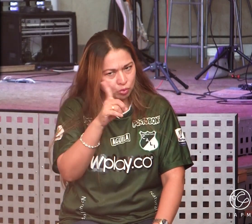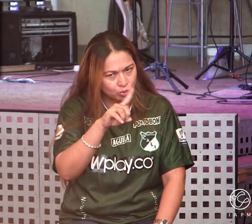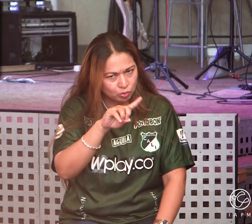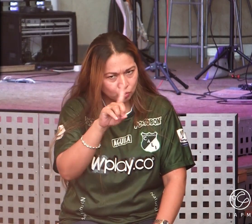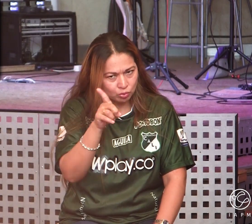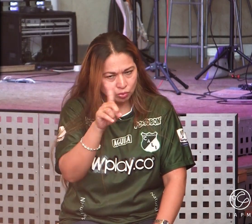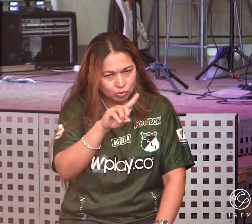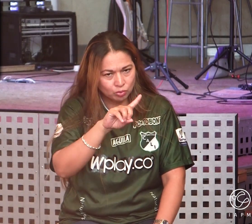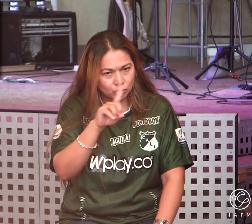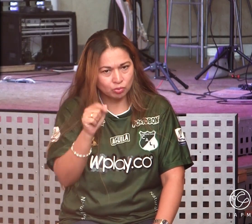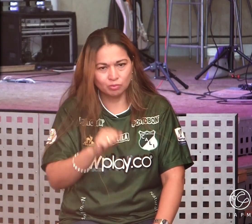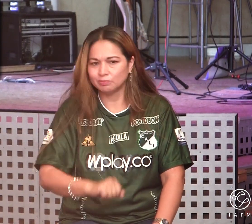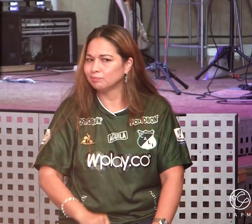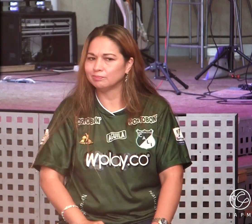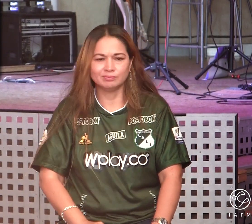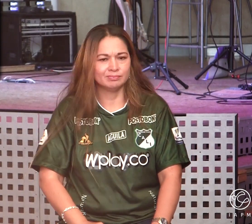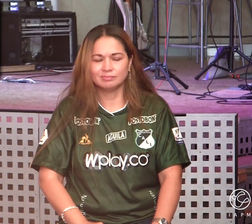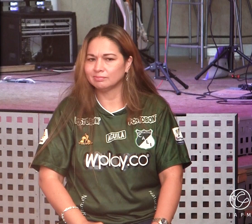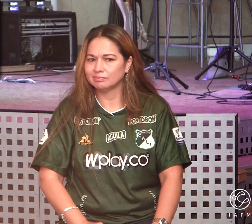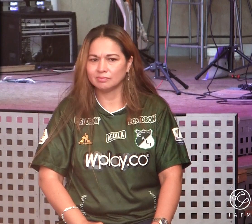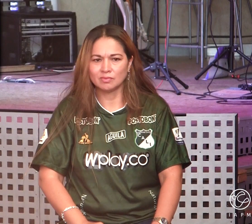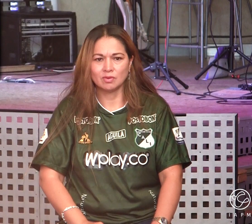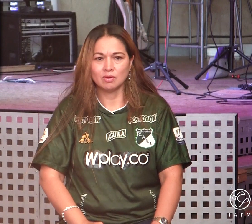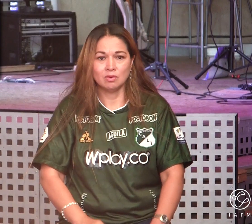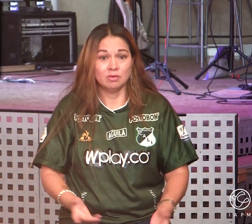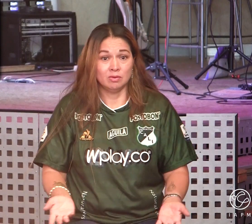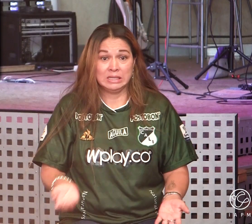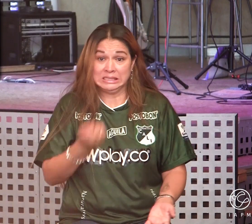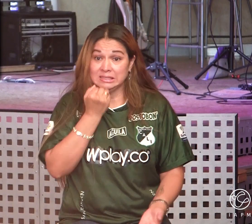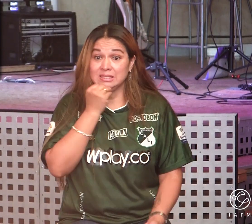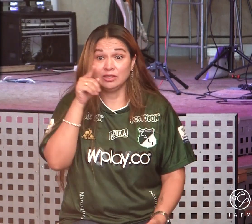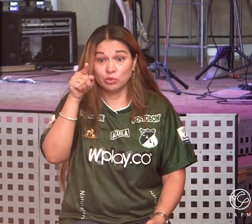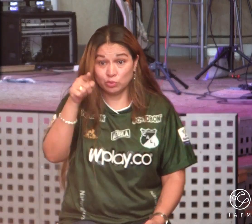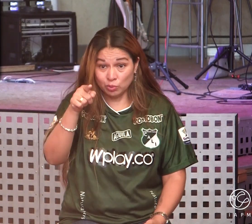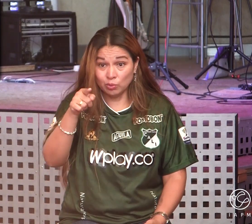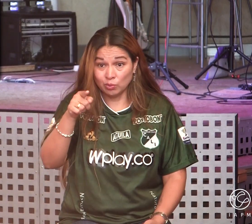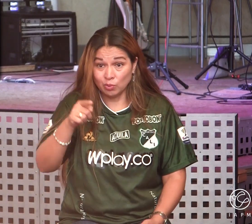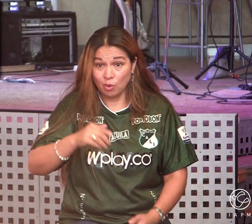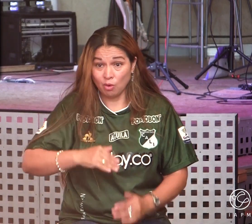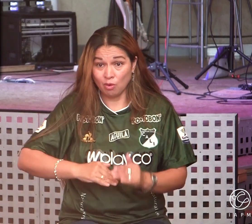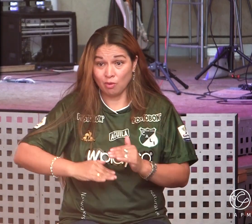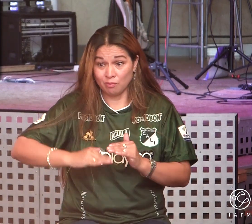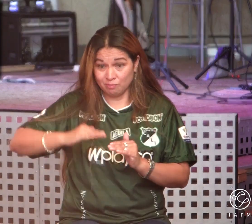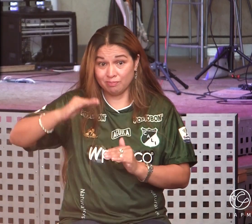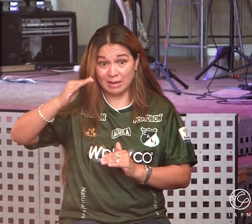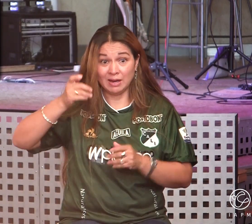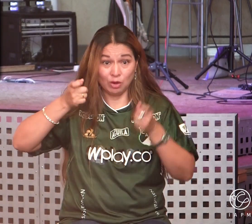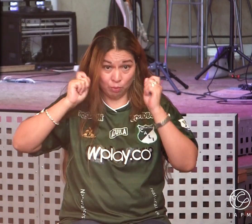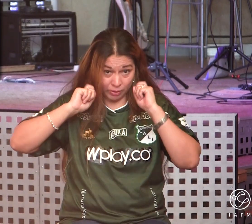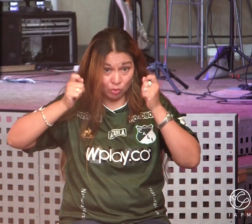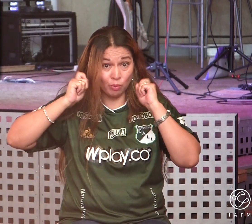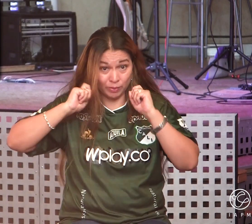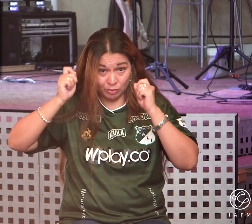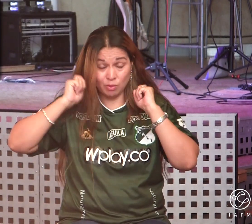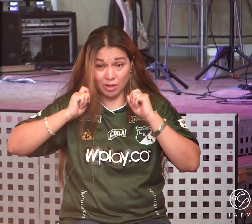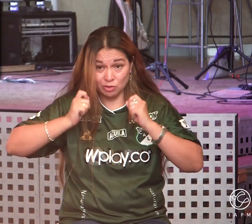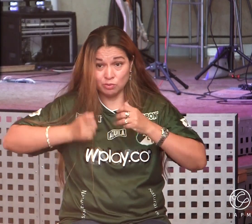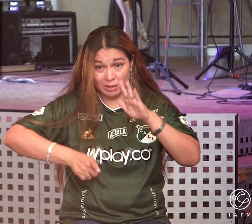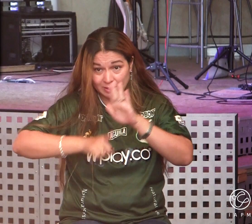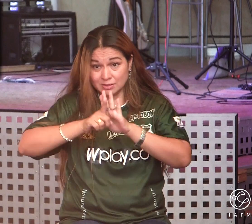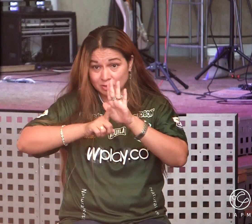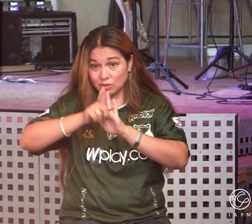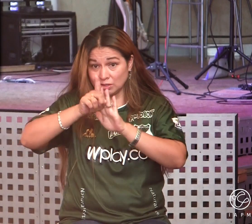por qué el miedo a crecer, no sé por qué el miedo a entrar en la edad adulta, cuando la idea con Dios siempre será avanzar y al avanzar